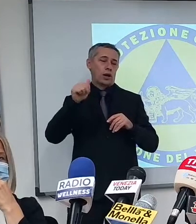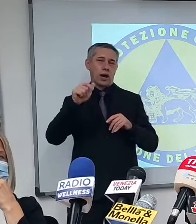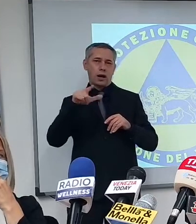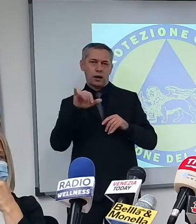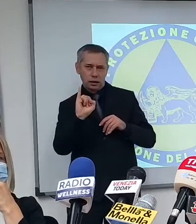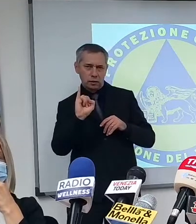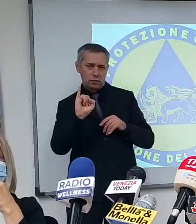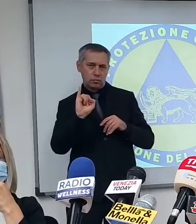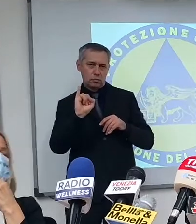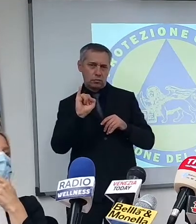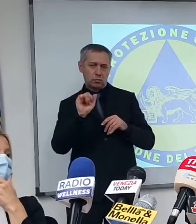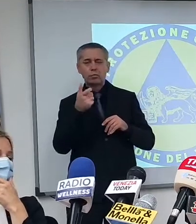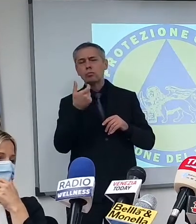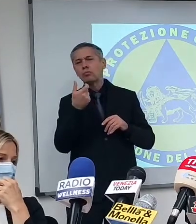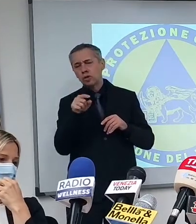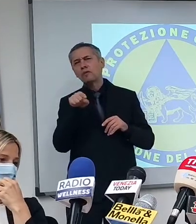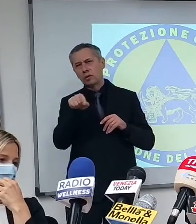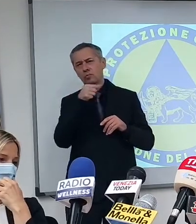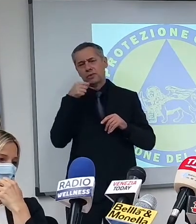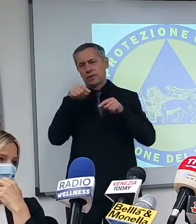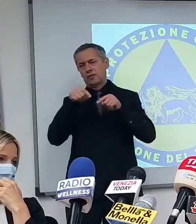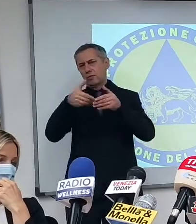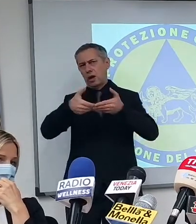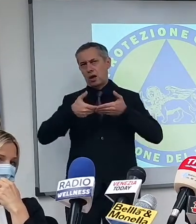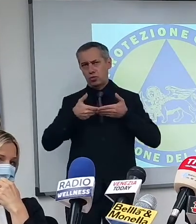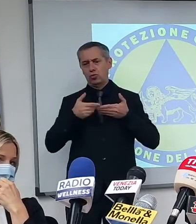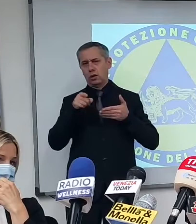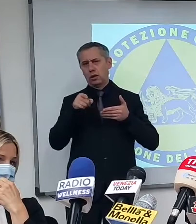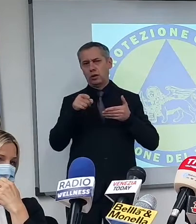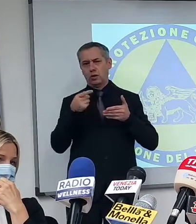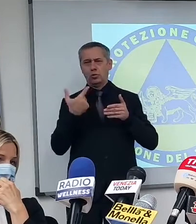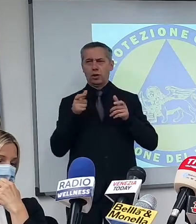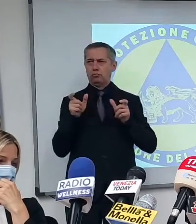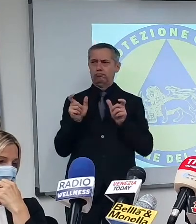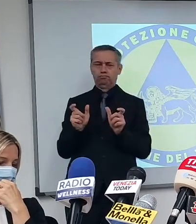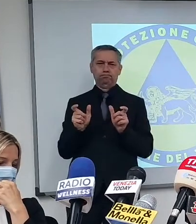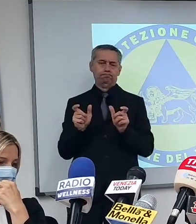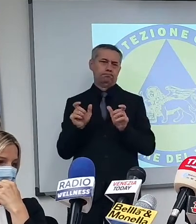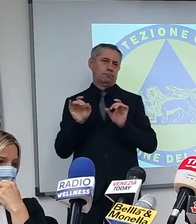antivirale diretta che ci permette di impedire un po' l'evoluzione